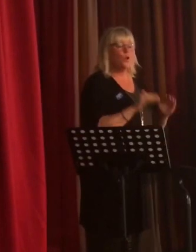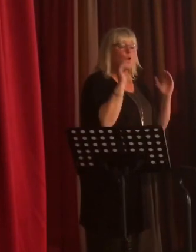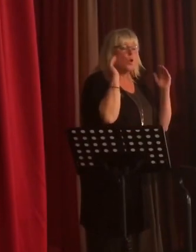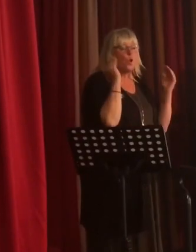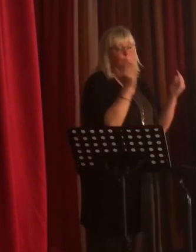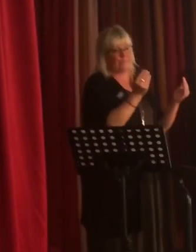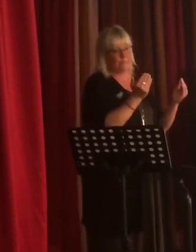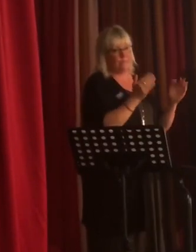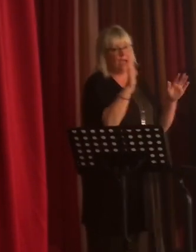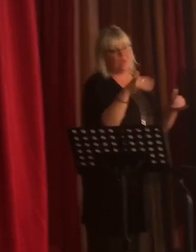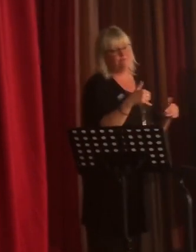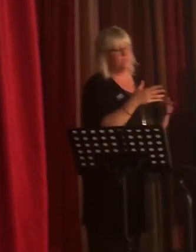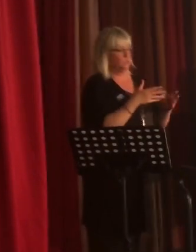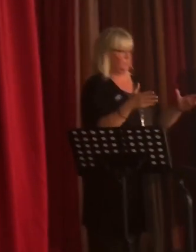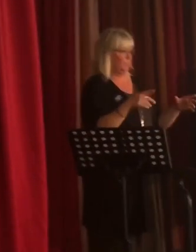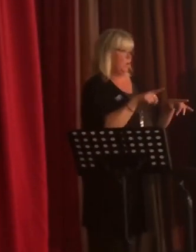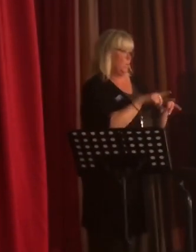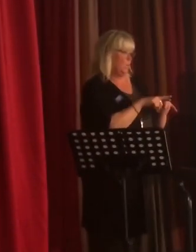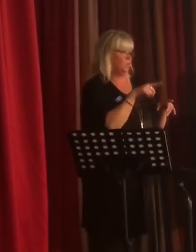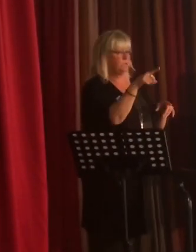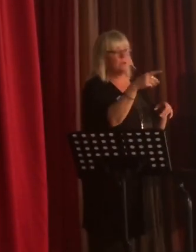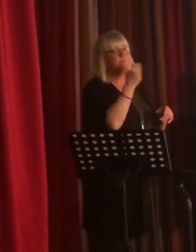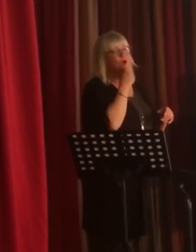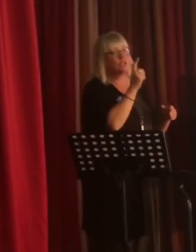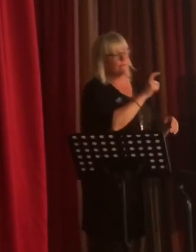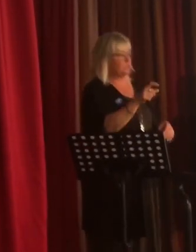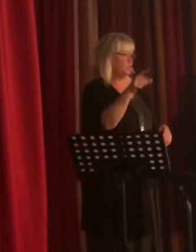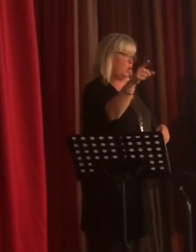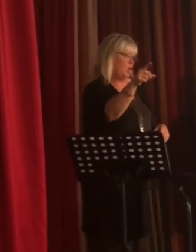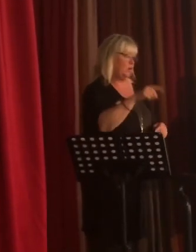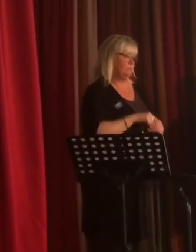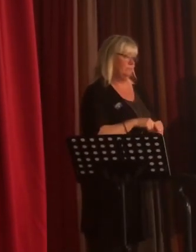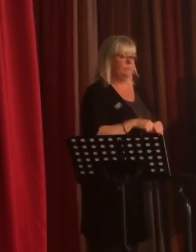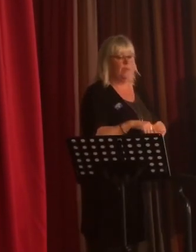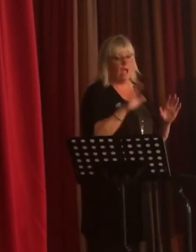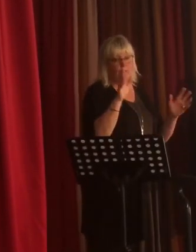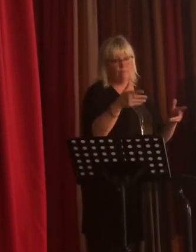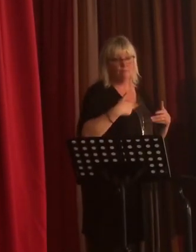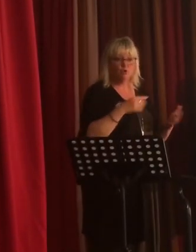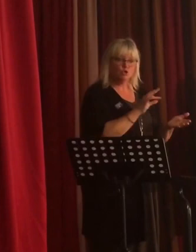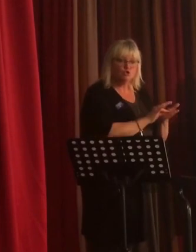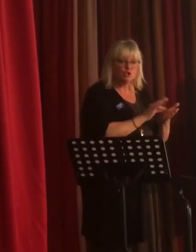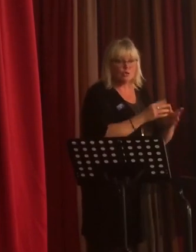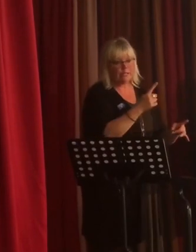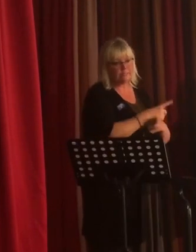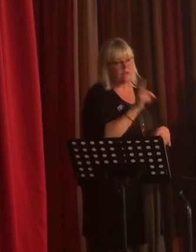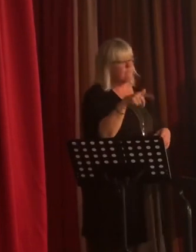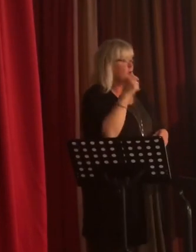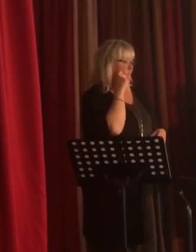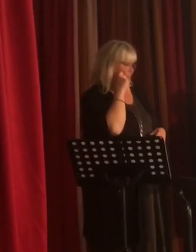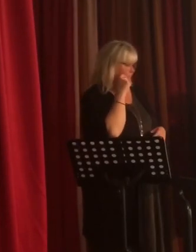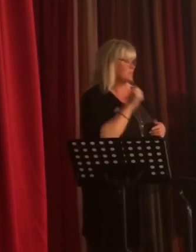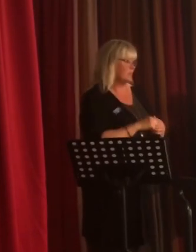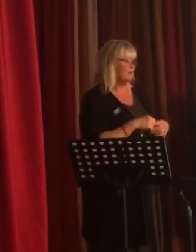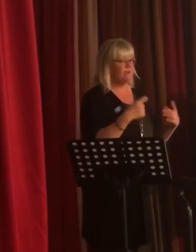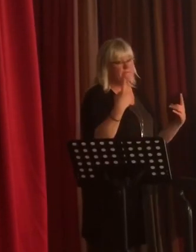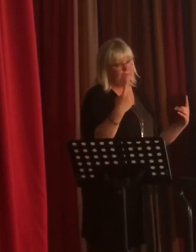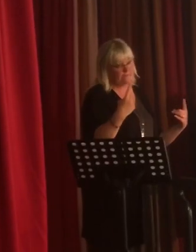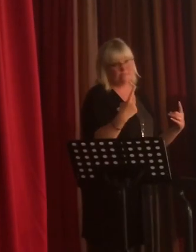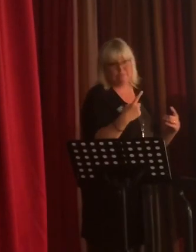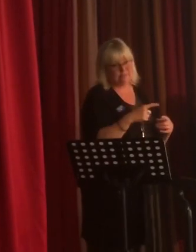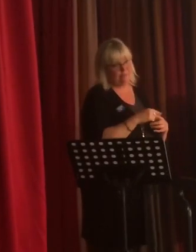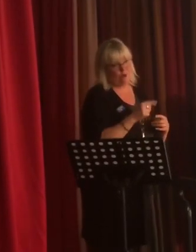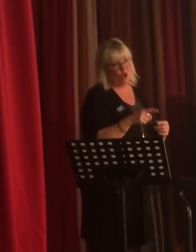Omtänksamheten har också varit stor hos matpersonalen. Vi har fått kyckling istället för flest och fantastisk kebab.